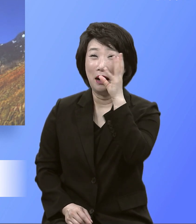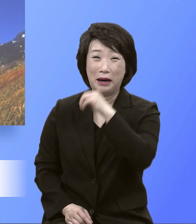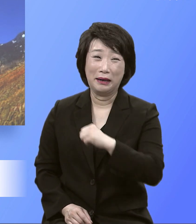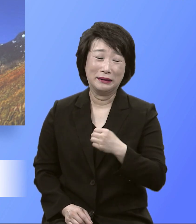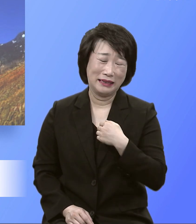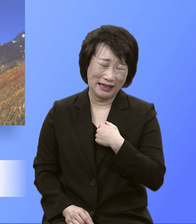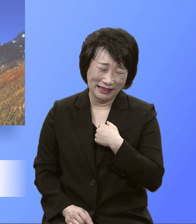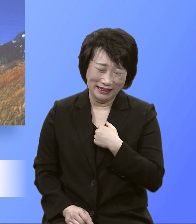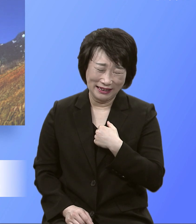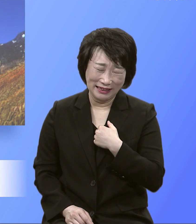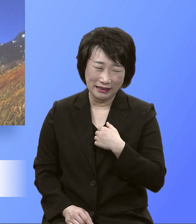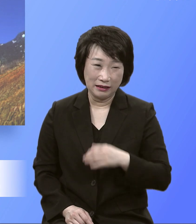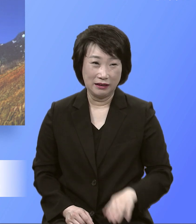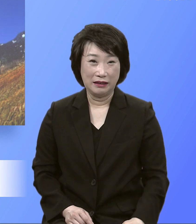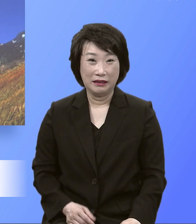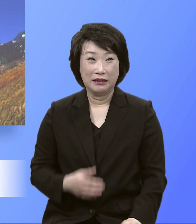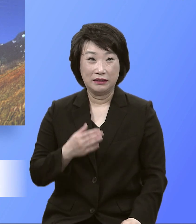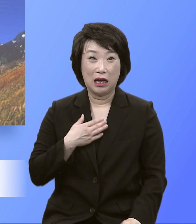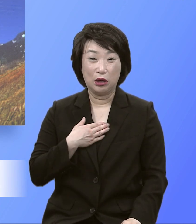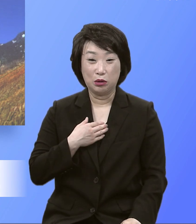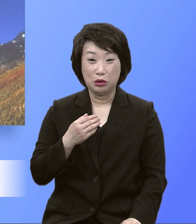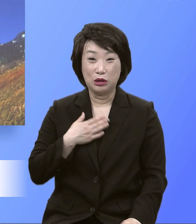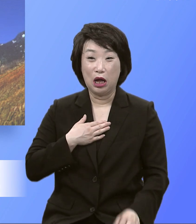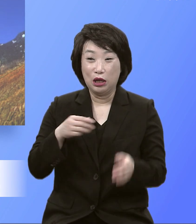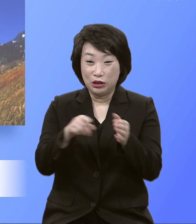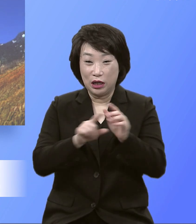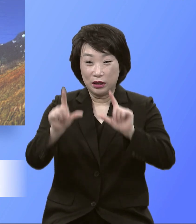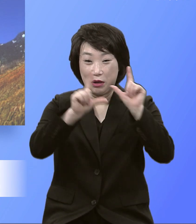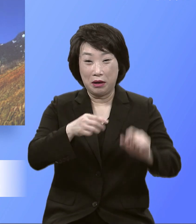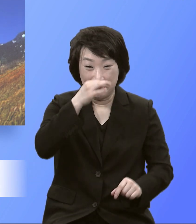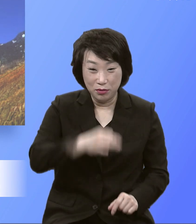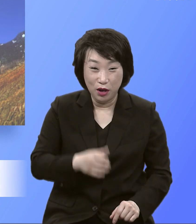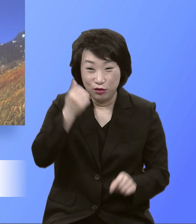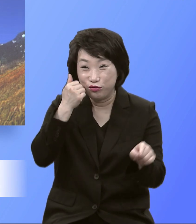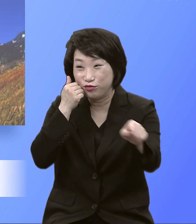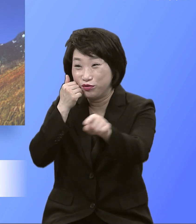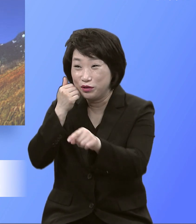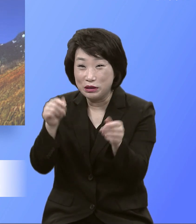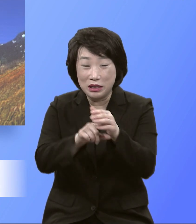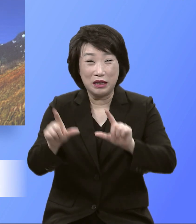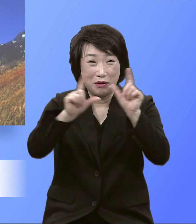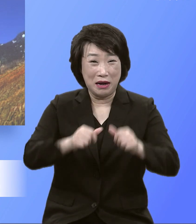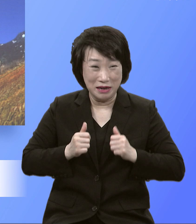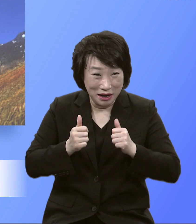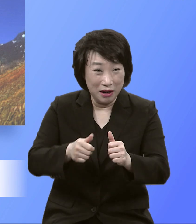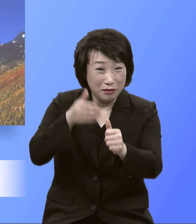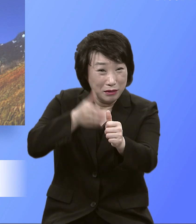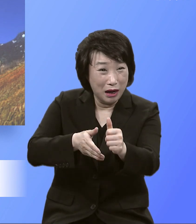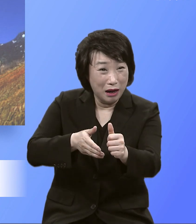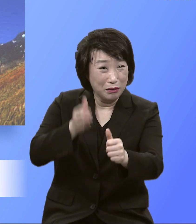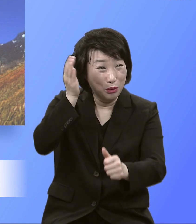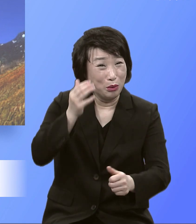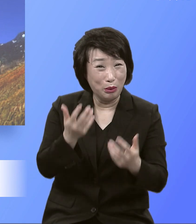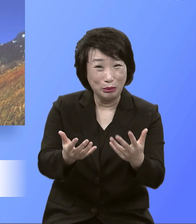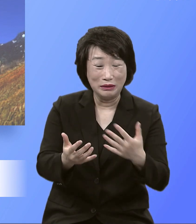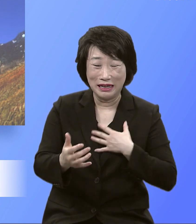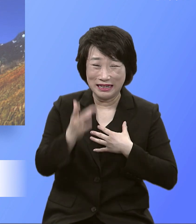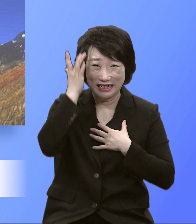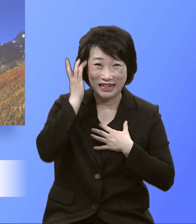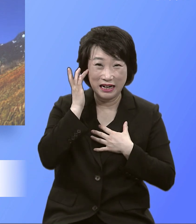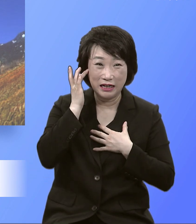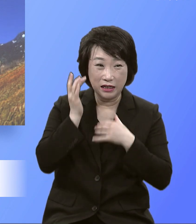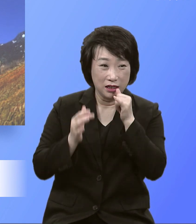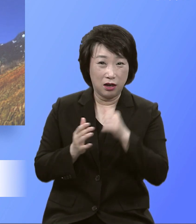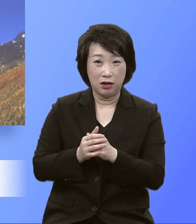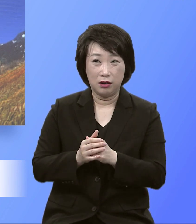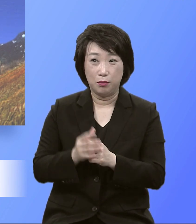없으니까 나도 내 신앙생활이 힘든데 누구 보고 신앙생활을 잘하라고 하겠는가 싶으니까 또 있어.